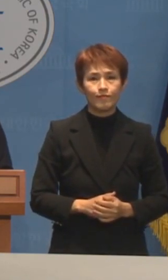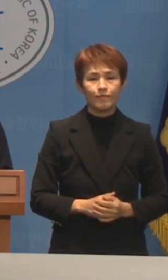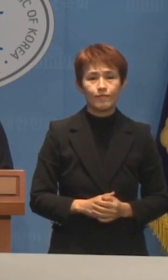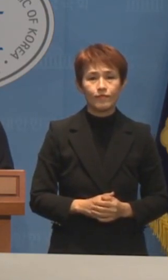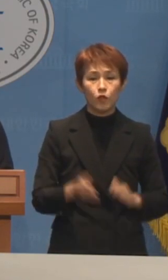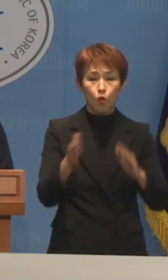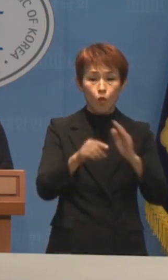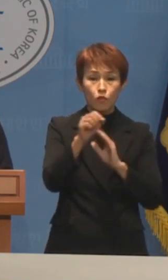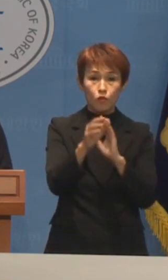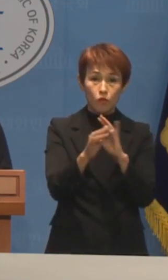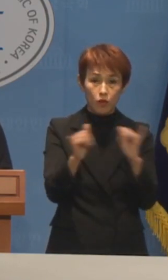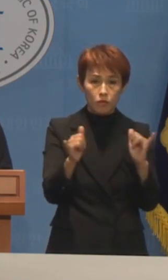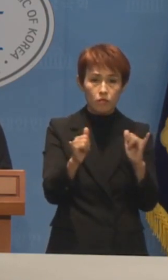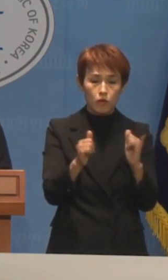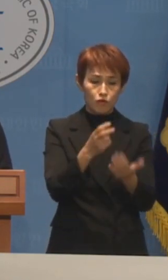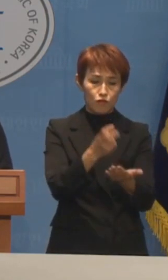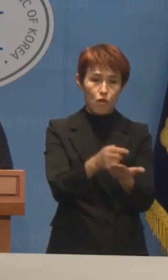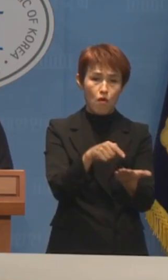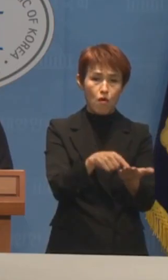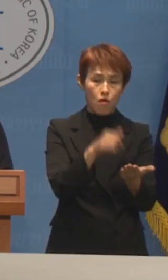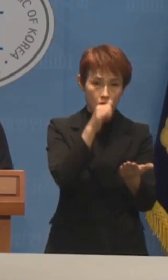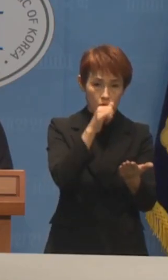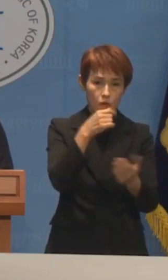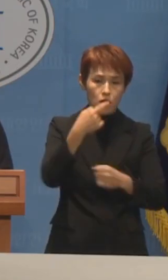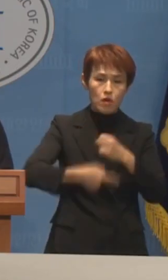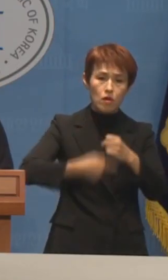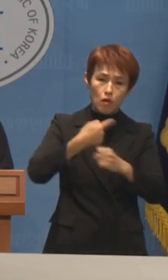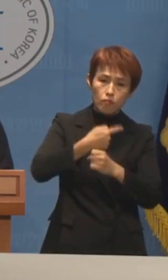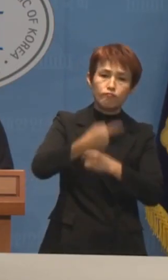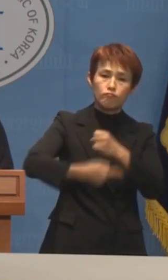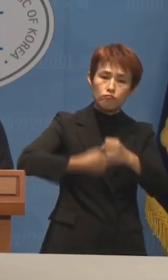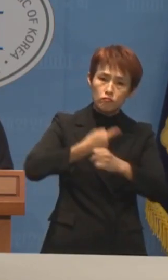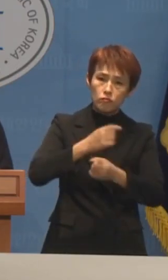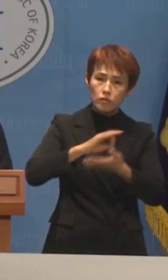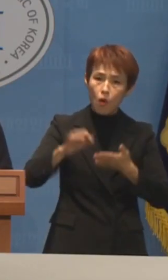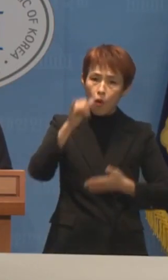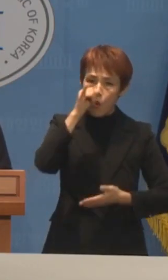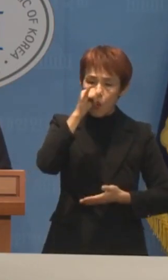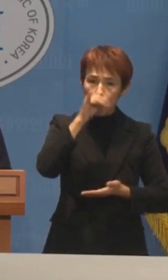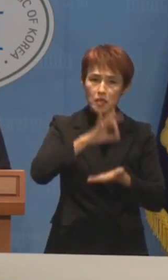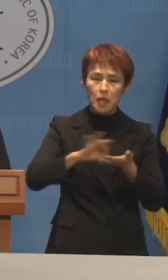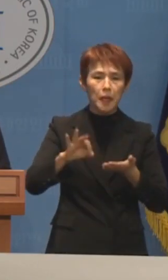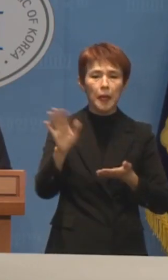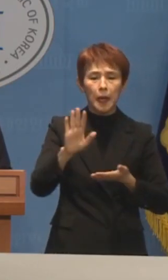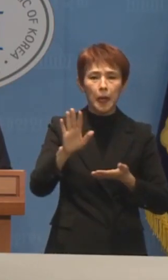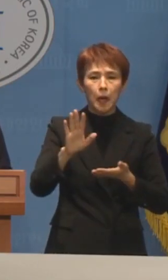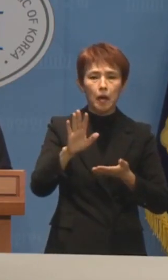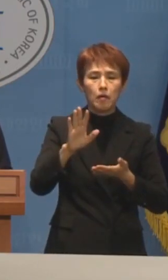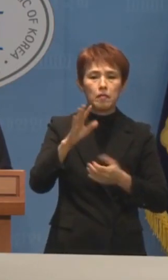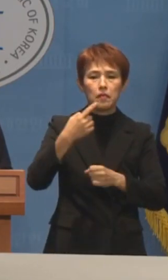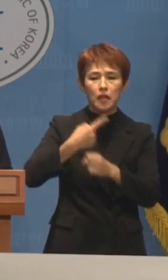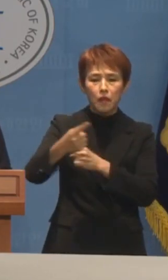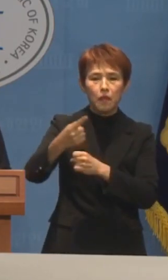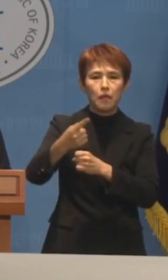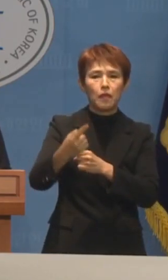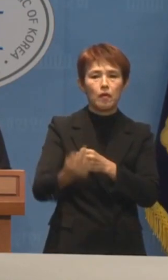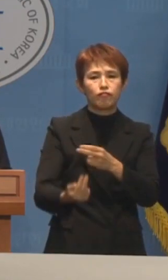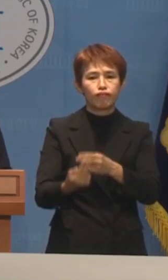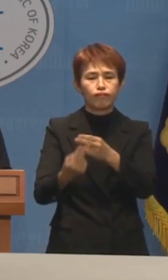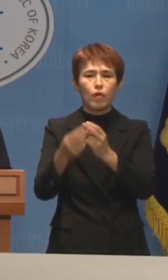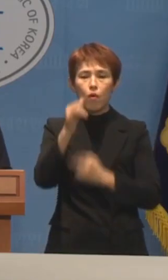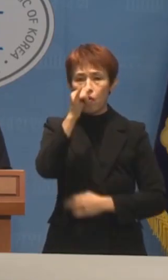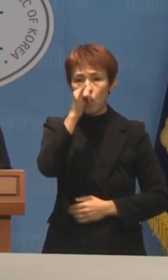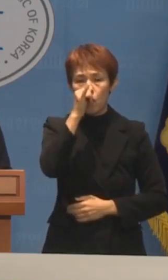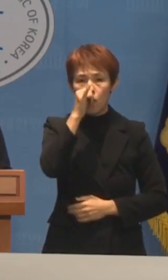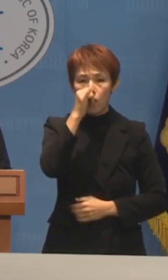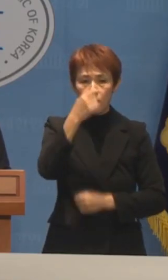공무원의 복무 규정에 근거를 하여 매년 발생하는 연가를 2월 저축하는 연가저축 제도가 있습니다. 서두에도 말씀드렸듯이